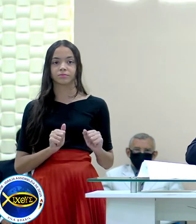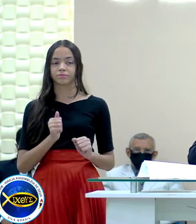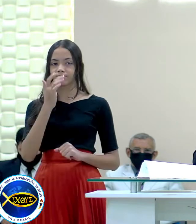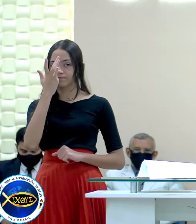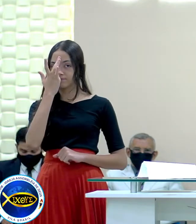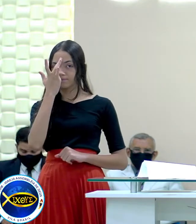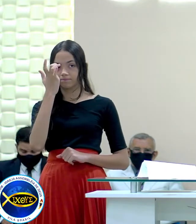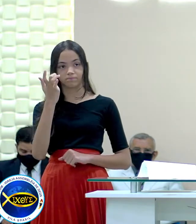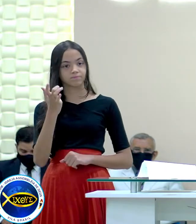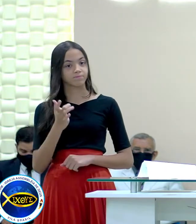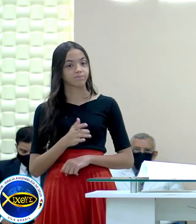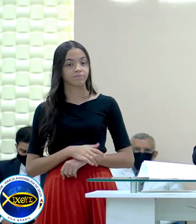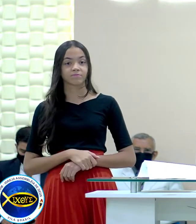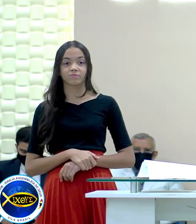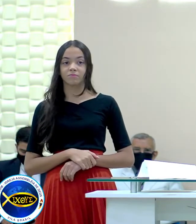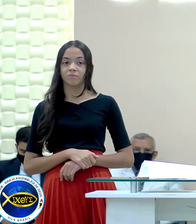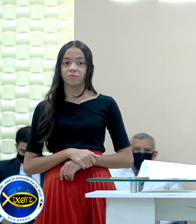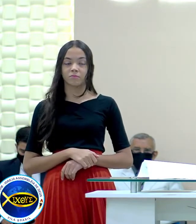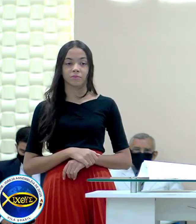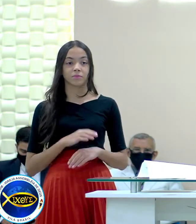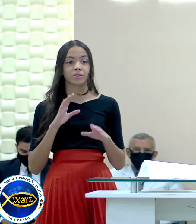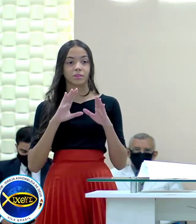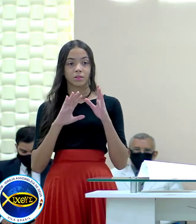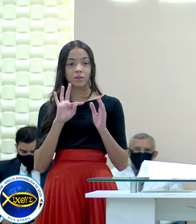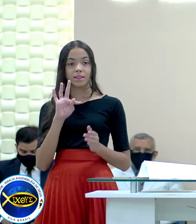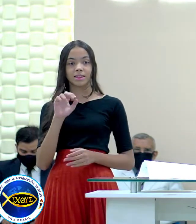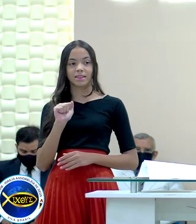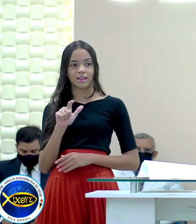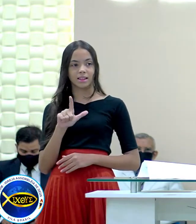fácil. O cantor Tales, ele tem um hino,